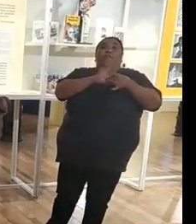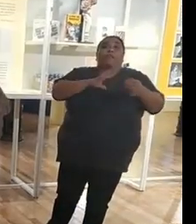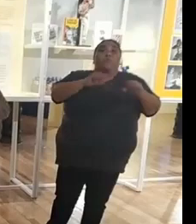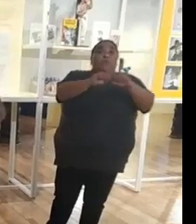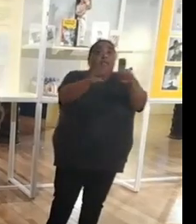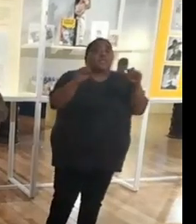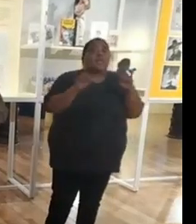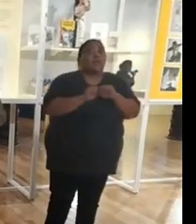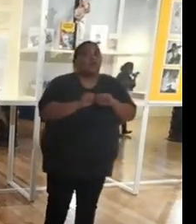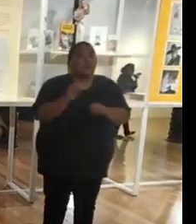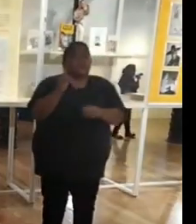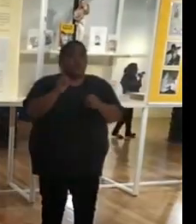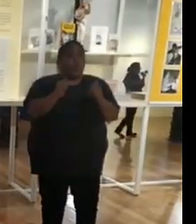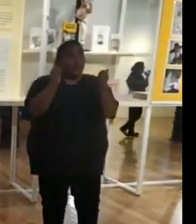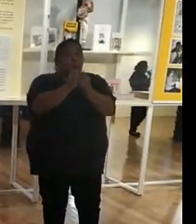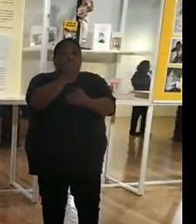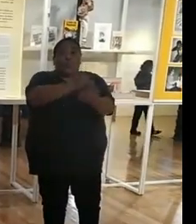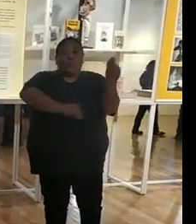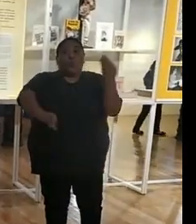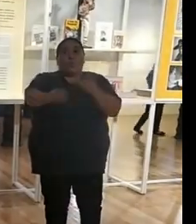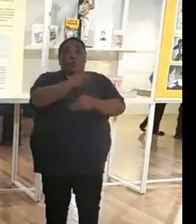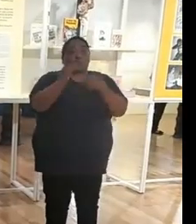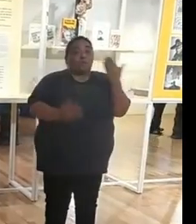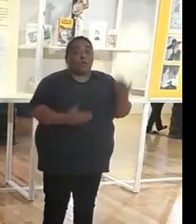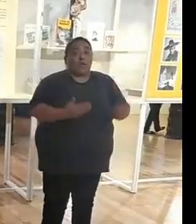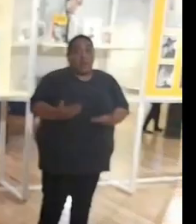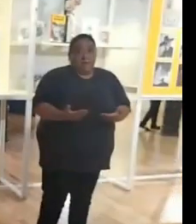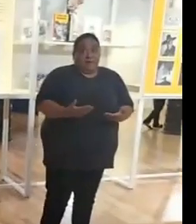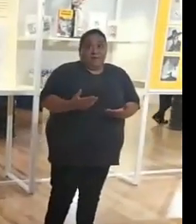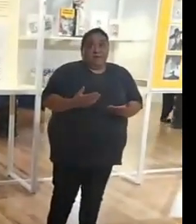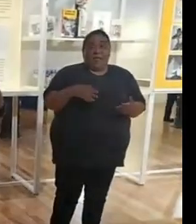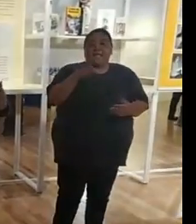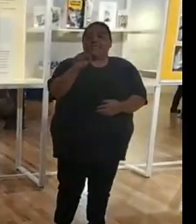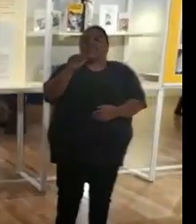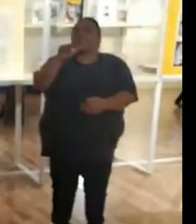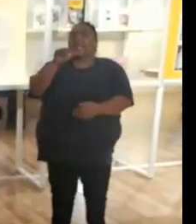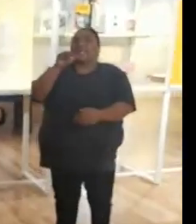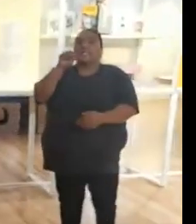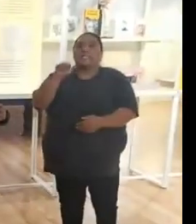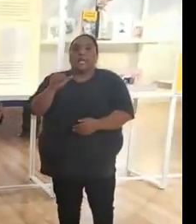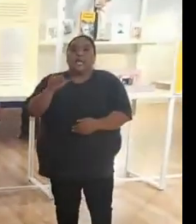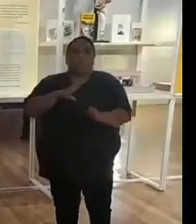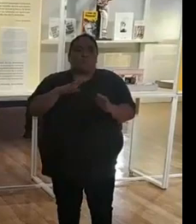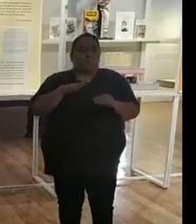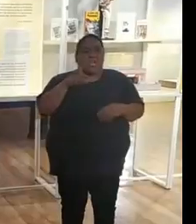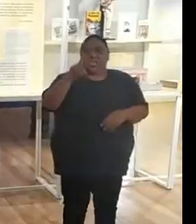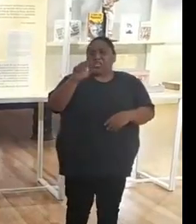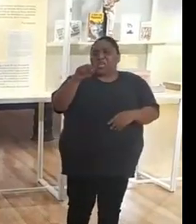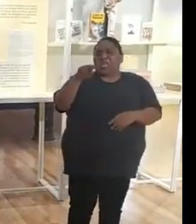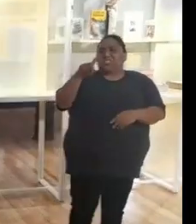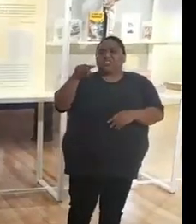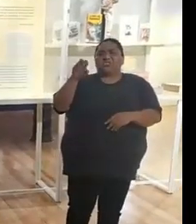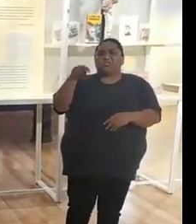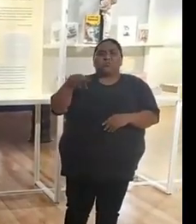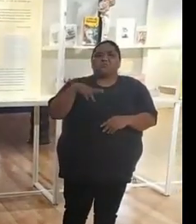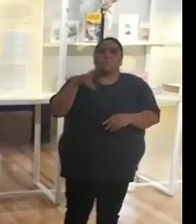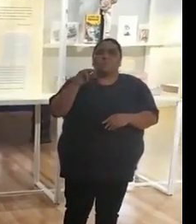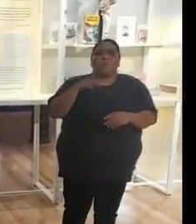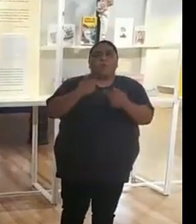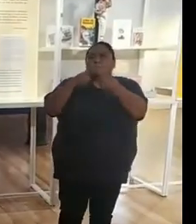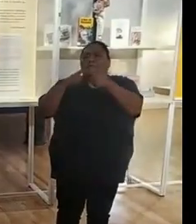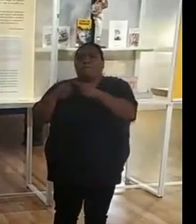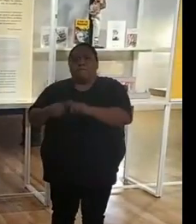salones con esto, con la danza, con la salsa y no tanto como el danzón en este tiempo. Algo que